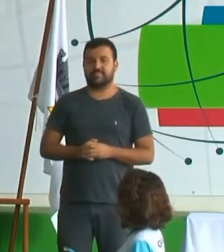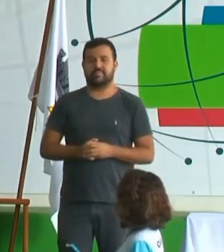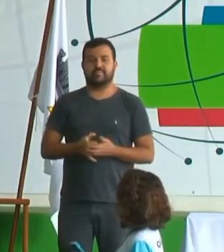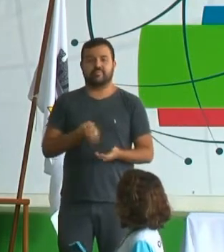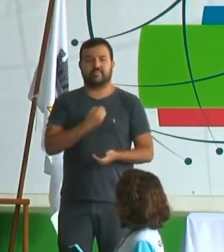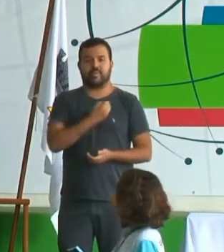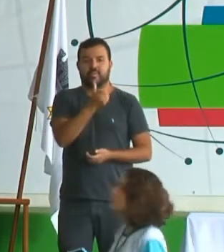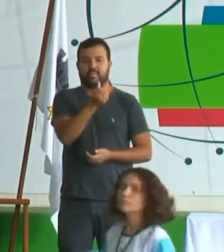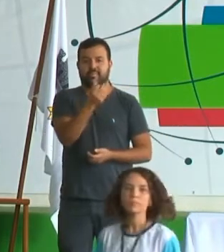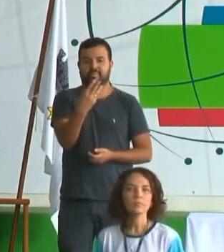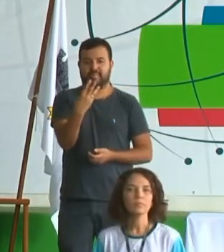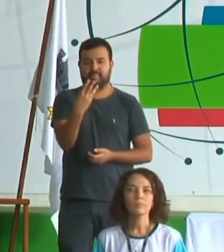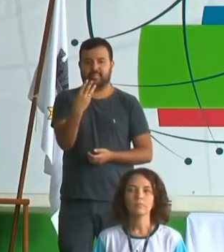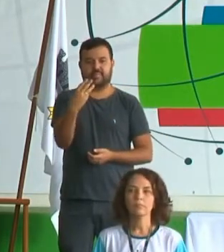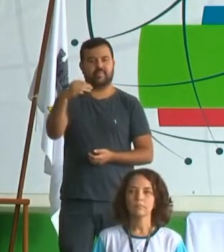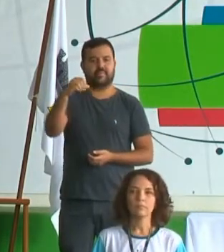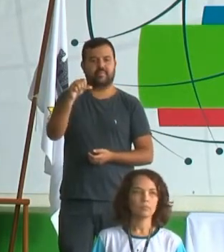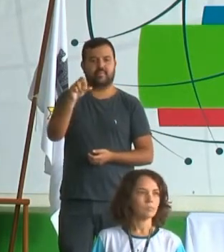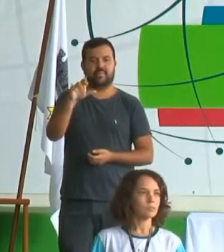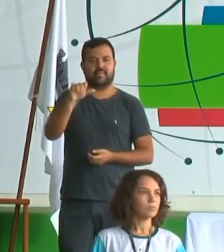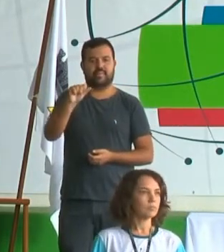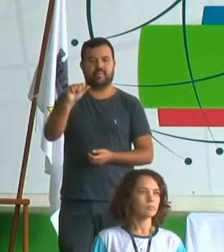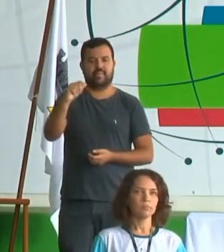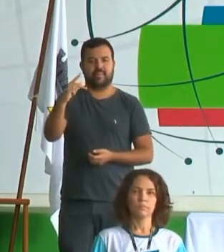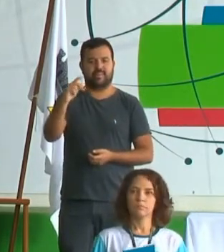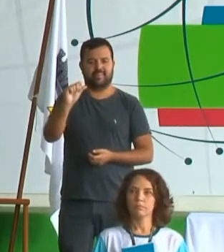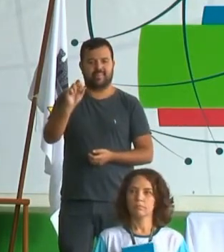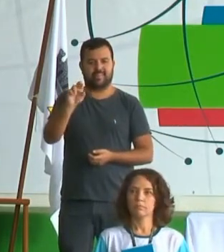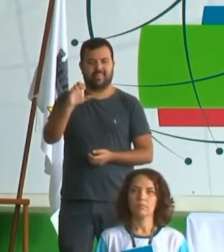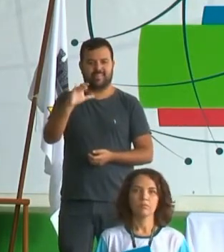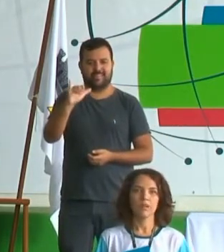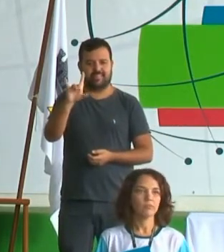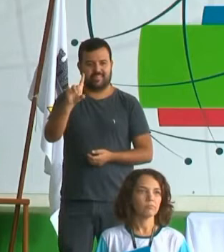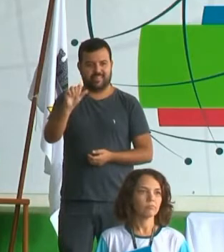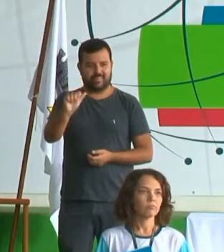Meia três. Maria Aparecida Souza Coelho.